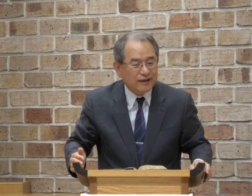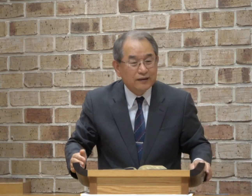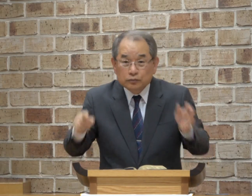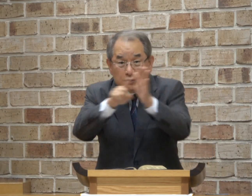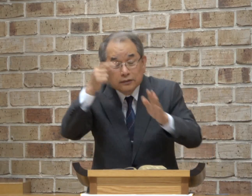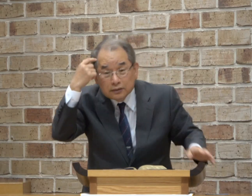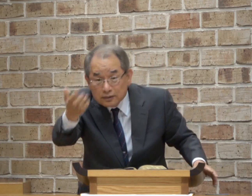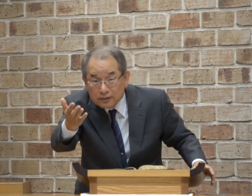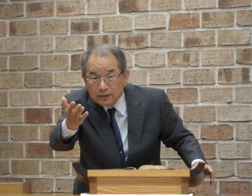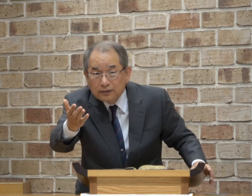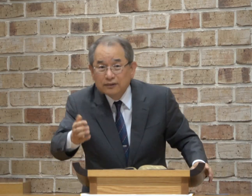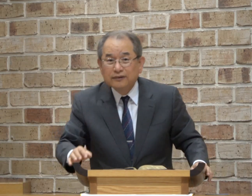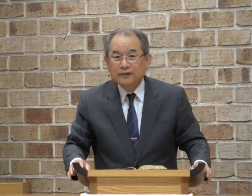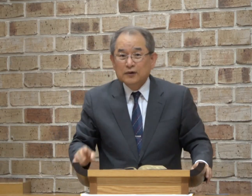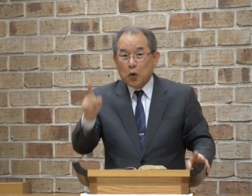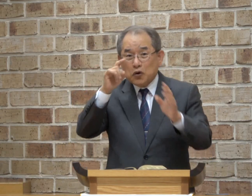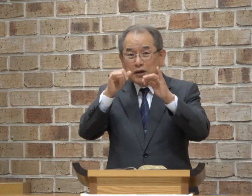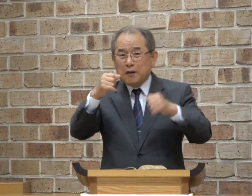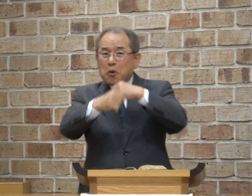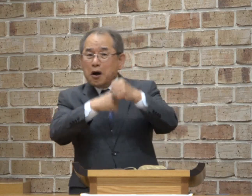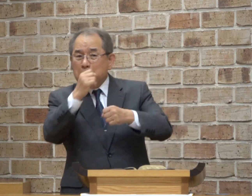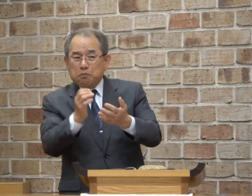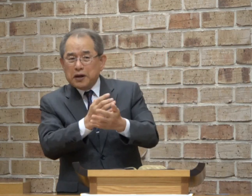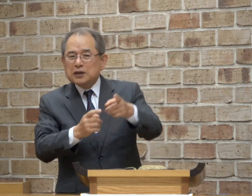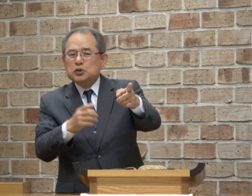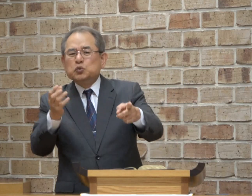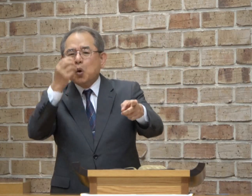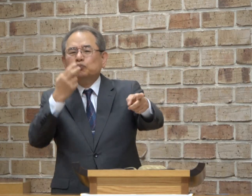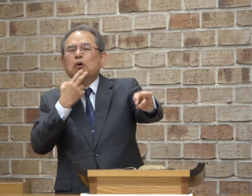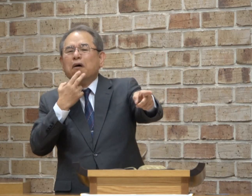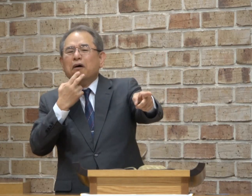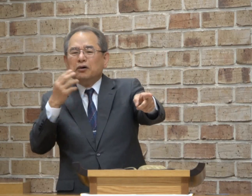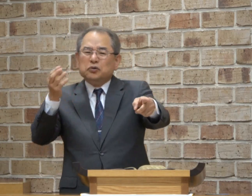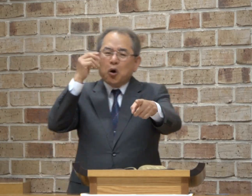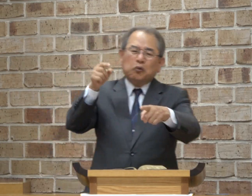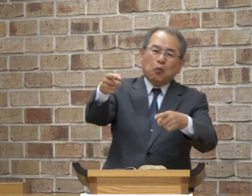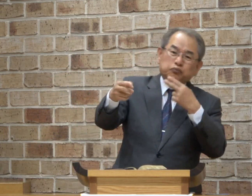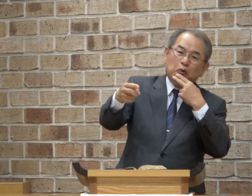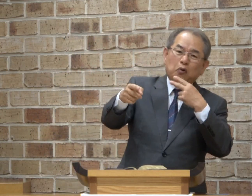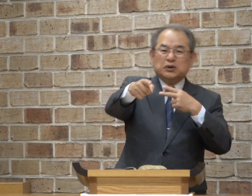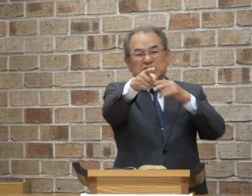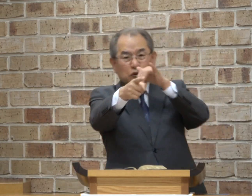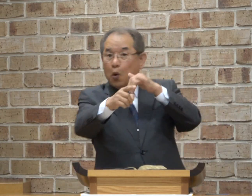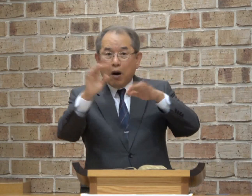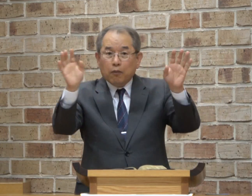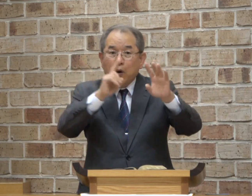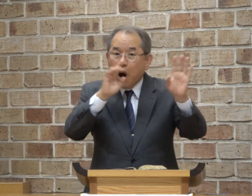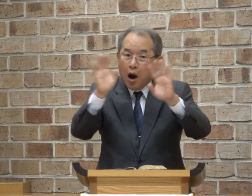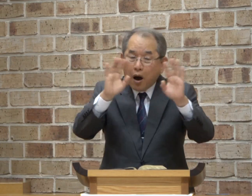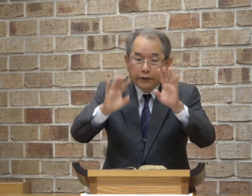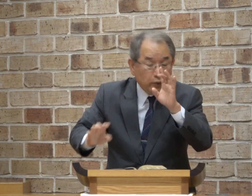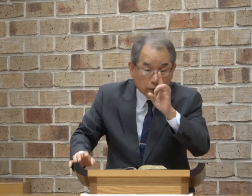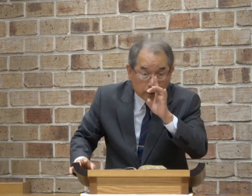마음속에 성령이 있기 때문에 어떤 사람은 성령이 없다, 저 사람은 성령이 없다 이렇게 판단하시면 안